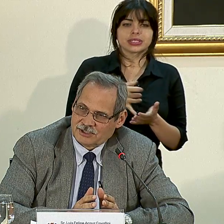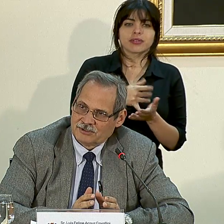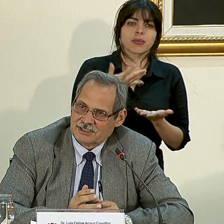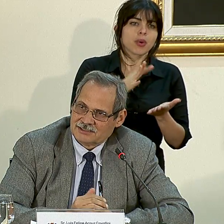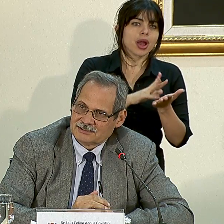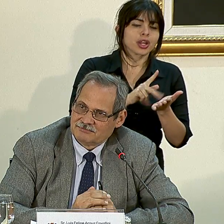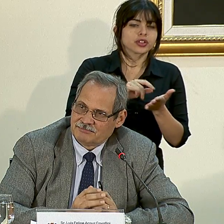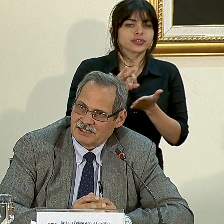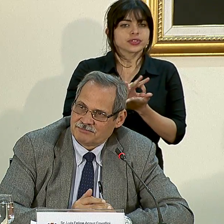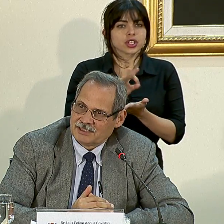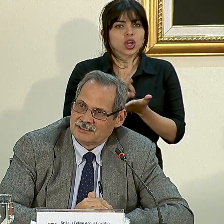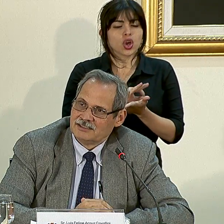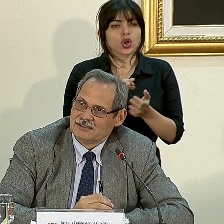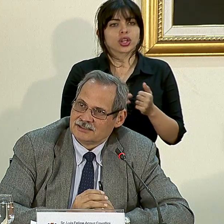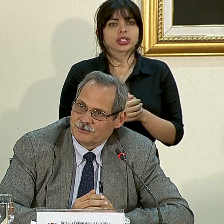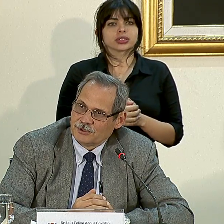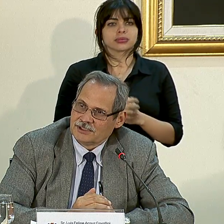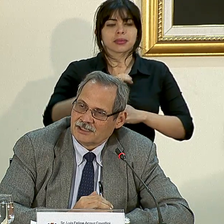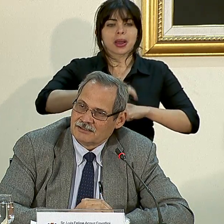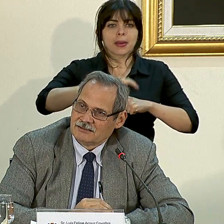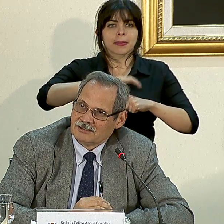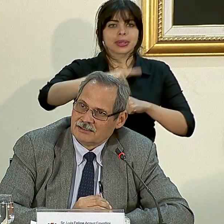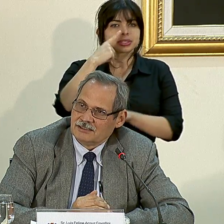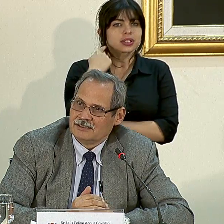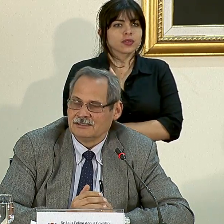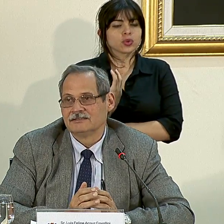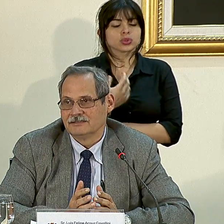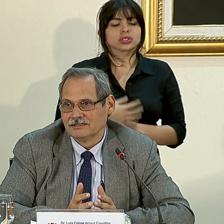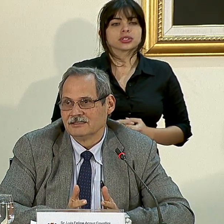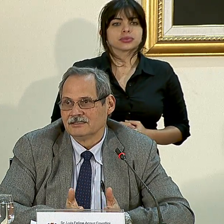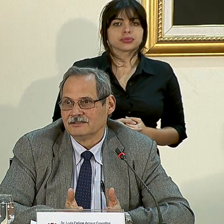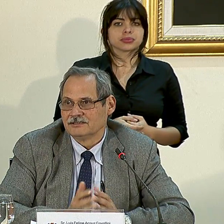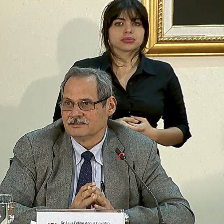arroz, frijoles, papa, cebolla,